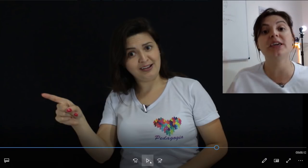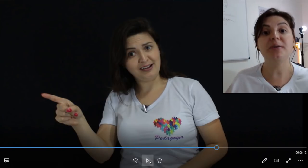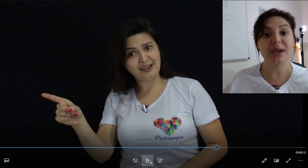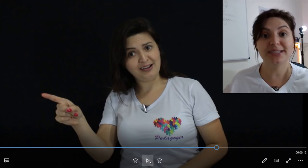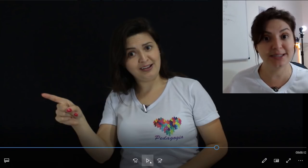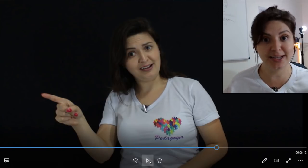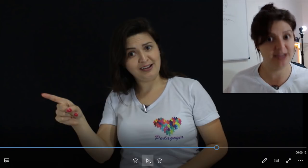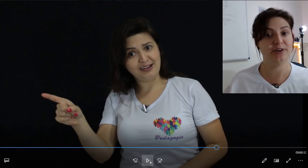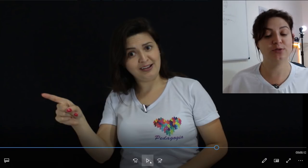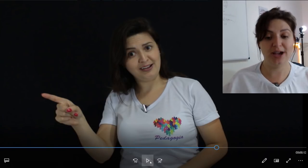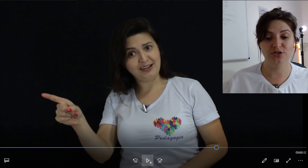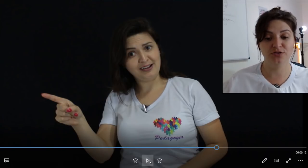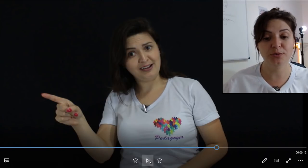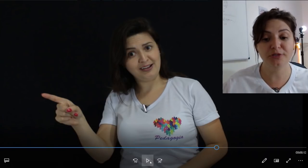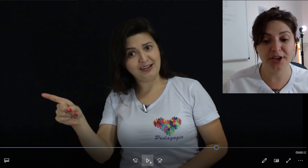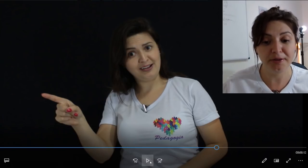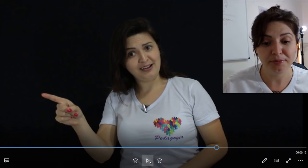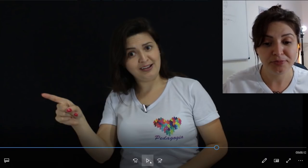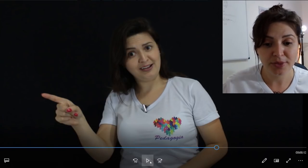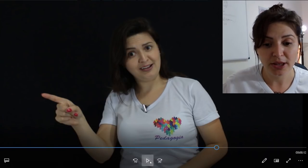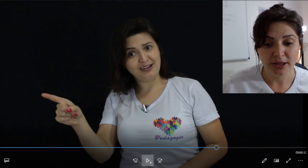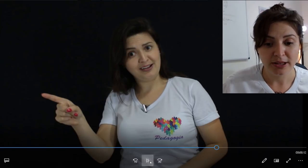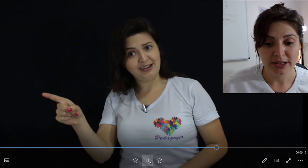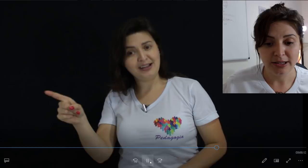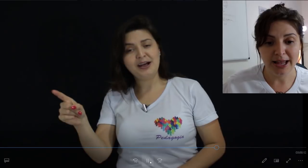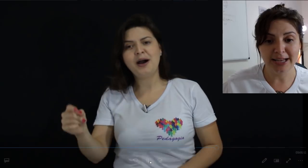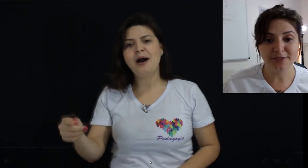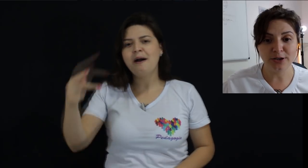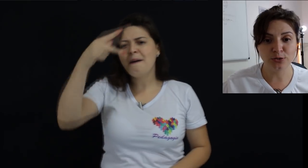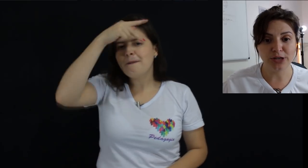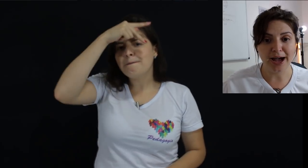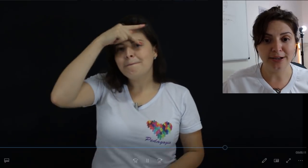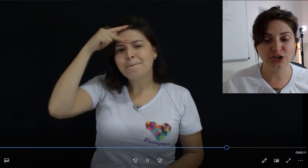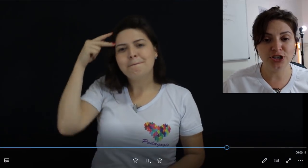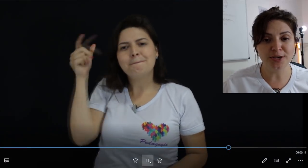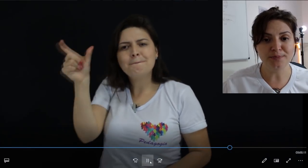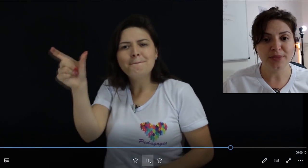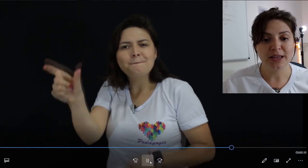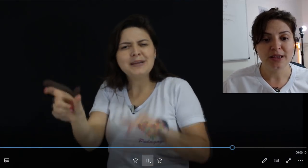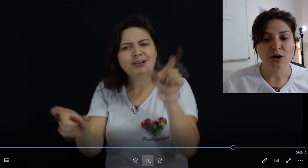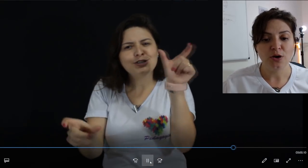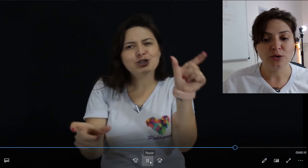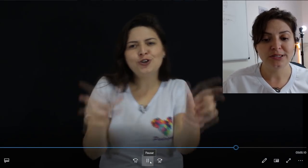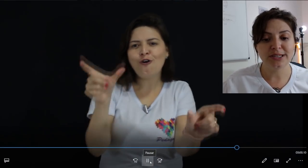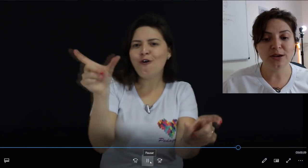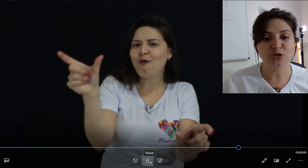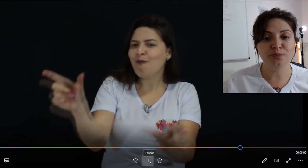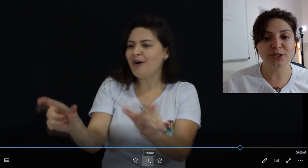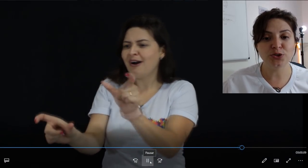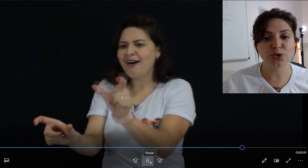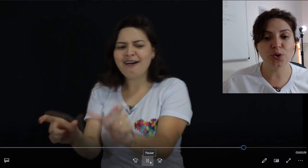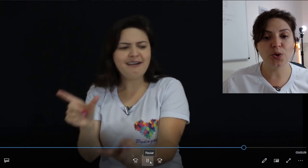que mais que tem lá na faculdade? Vamos ver. Lá na faculdade, sinal de